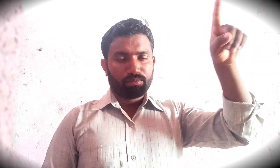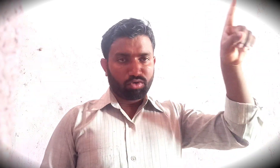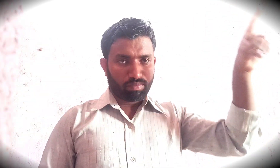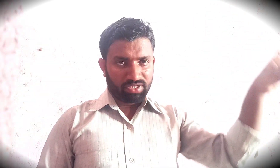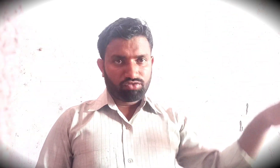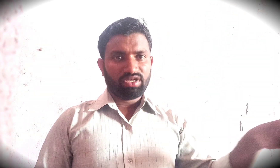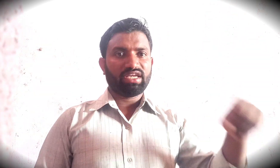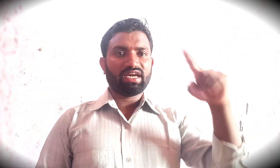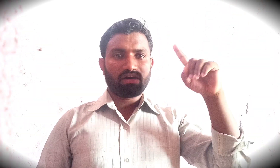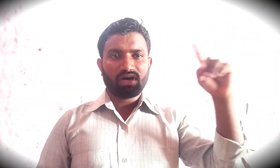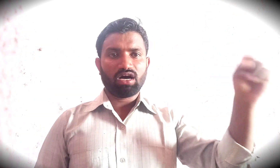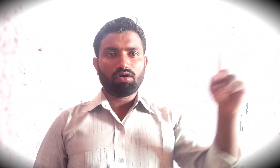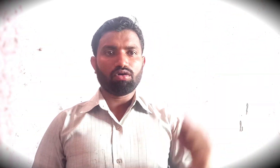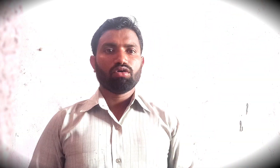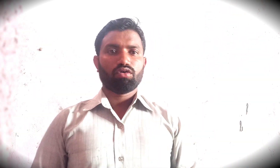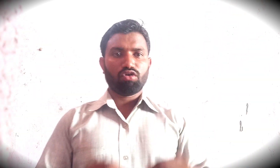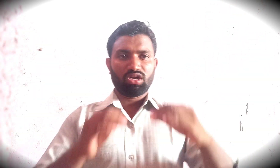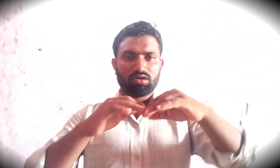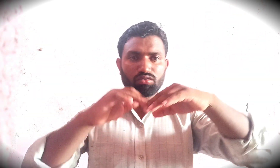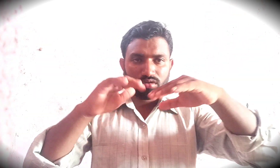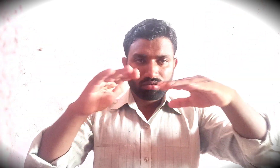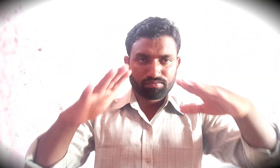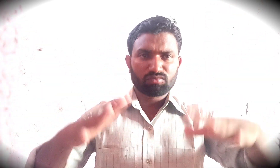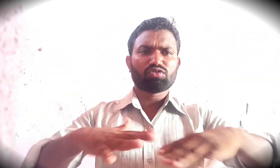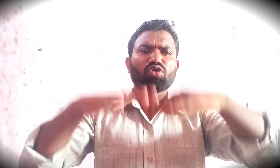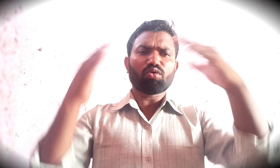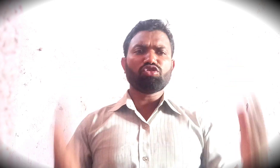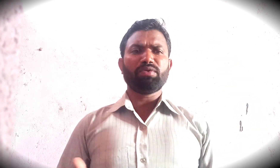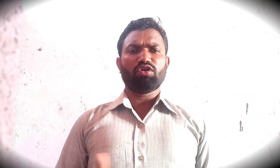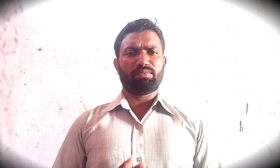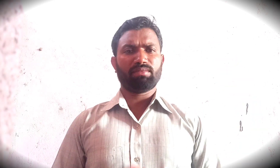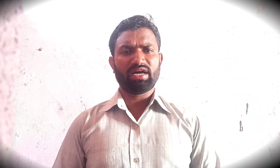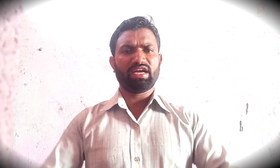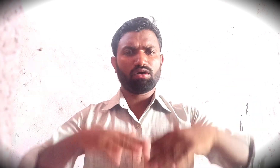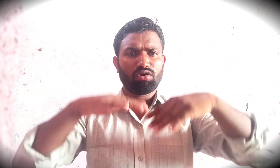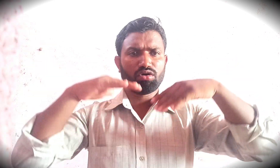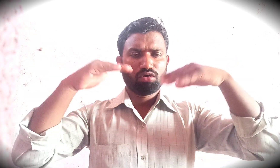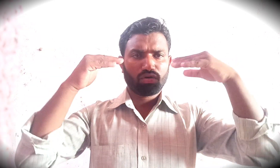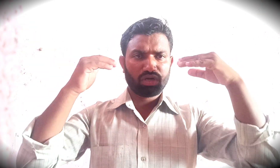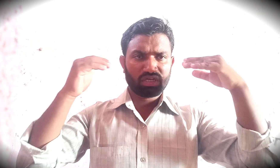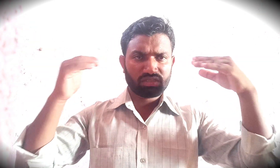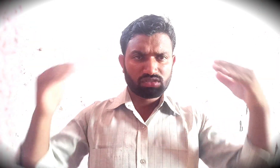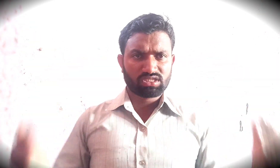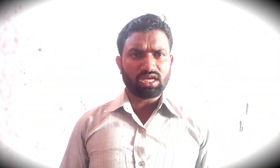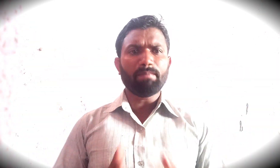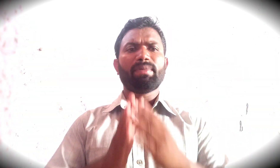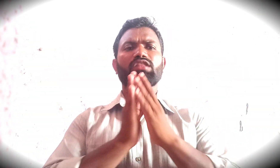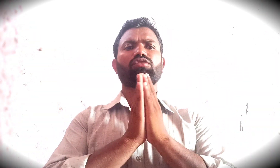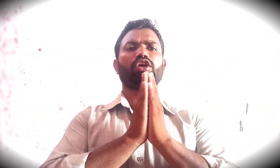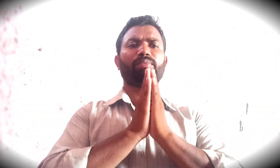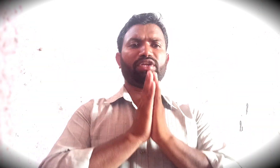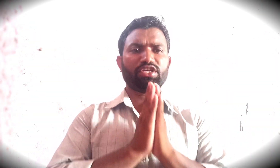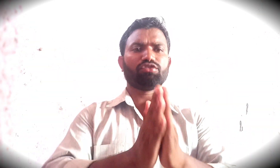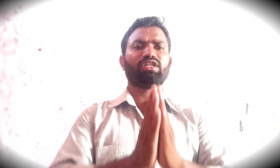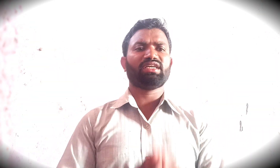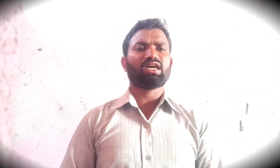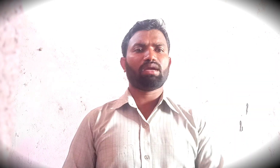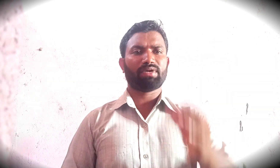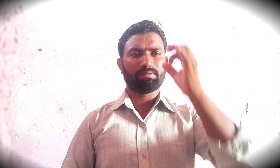और पृथ्वी की हवा हो और जो कुछ भी हो, बीमारियां हो, और सब बातों के ऊपर यीशु ने अधिकार प्राप्त